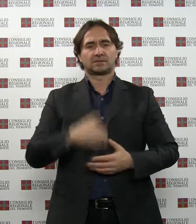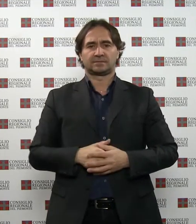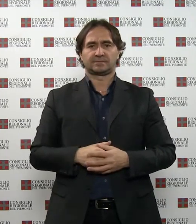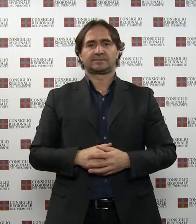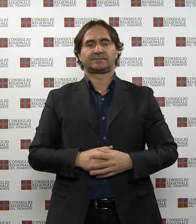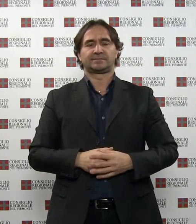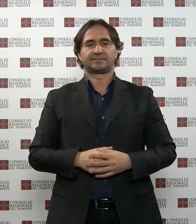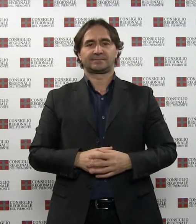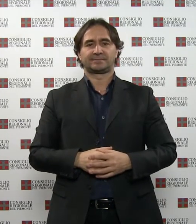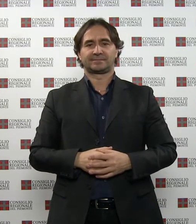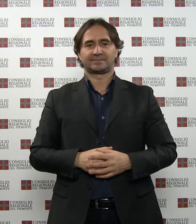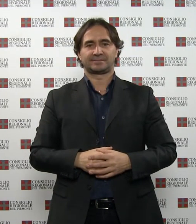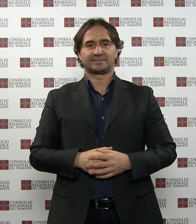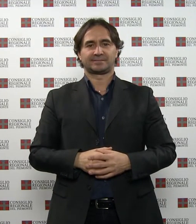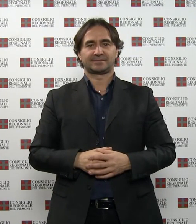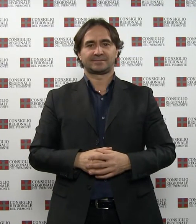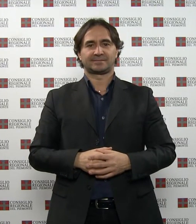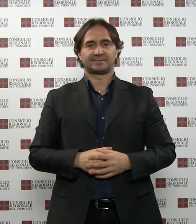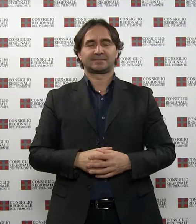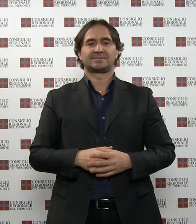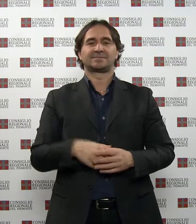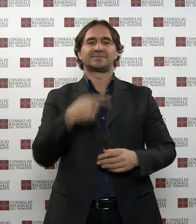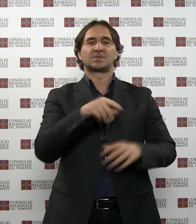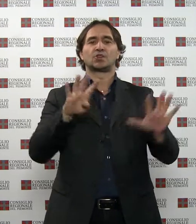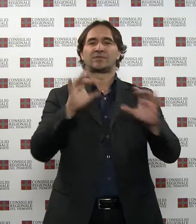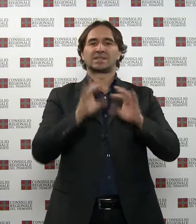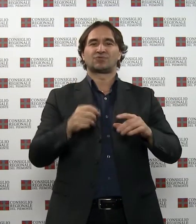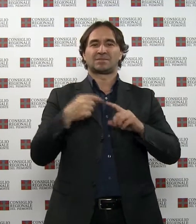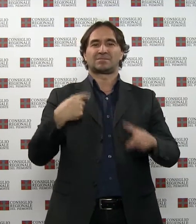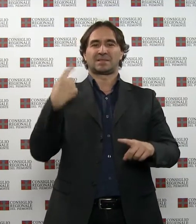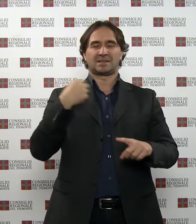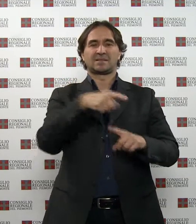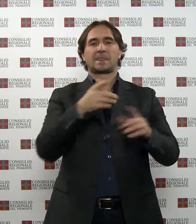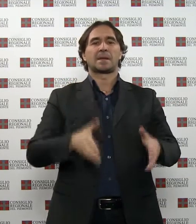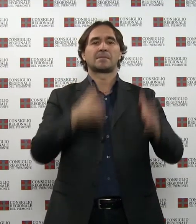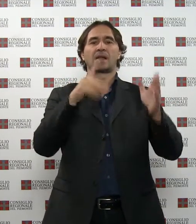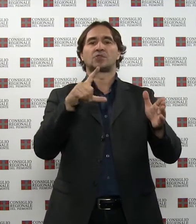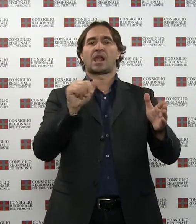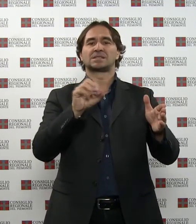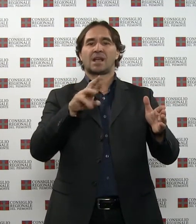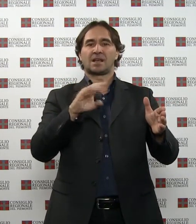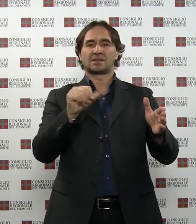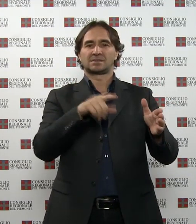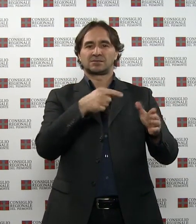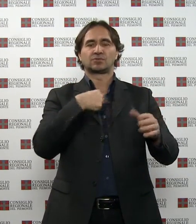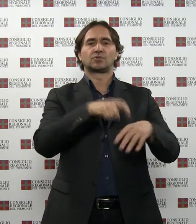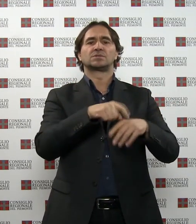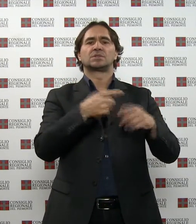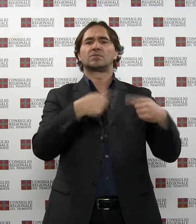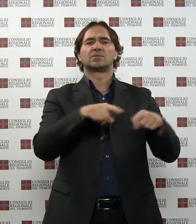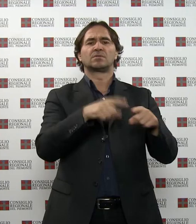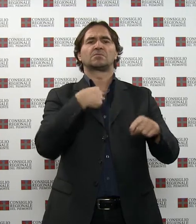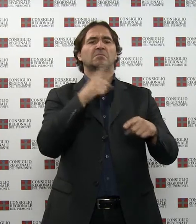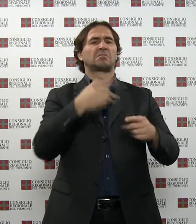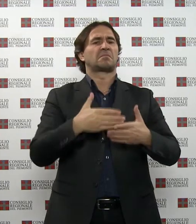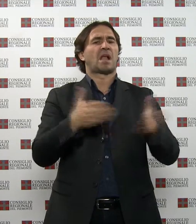7 giorni in consiglio. Nella seduta del 9 dicembre si è svolto a Palazzo Laschi un consiglio regionale aperto a cittadini e